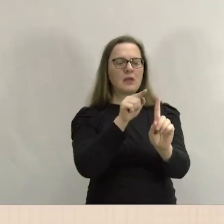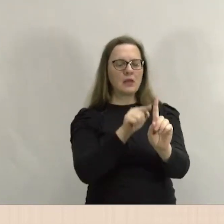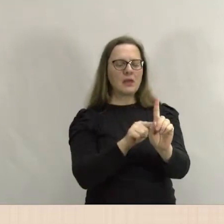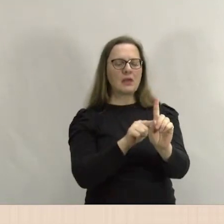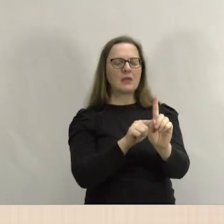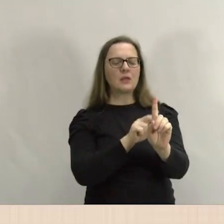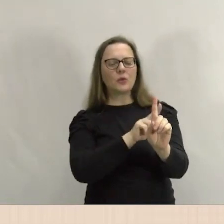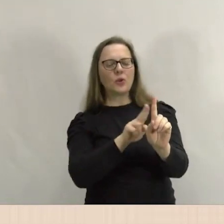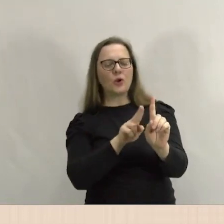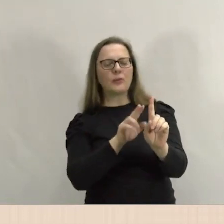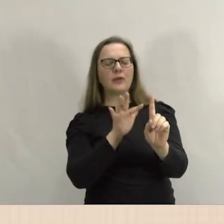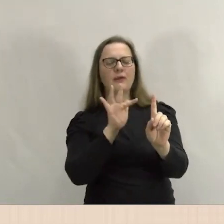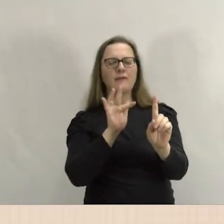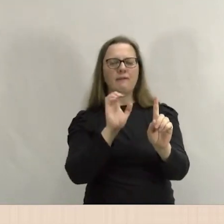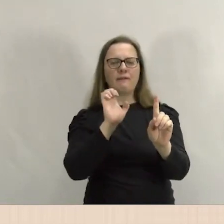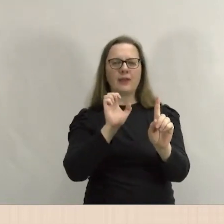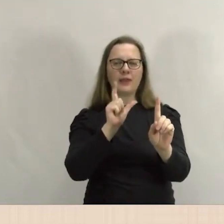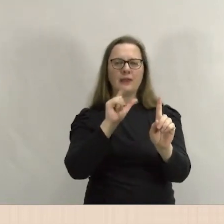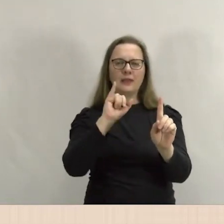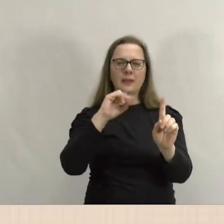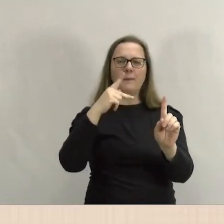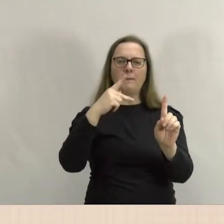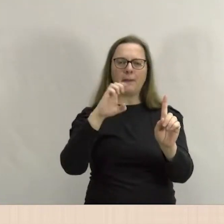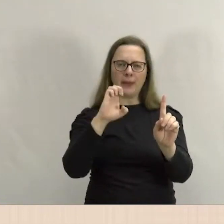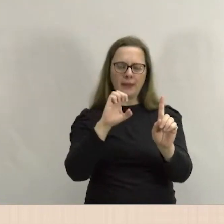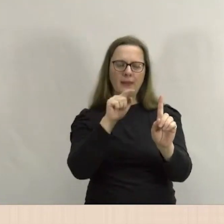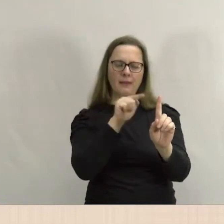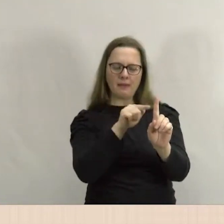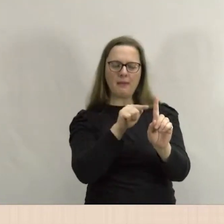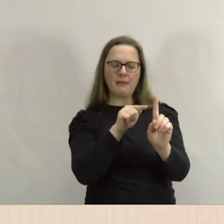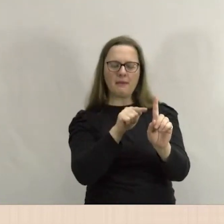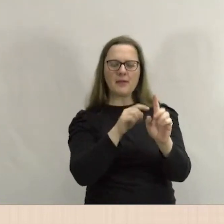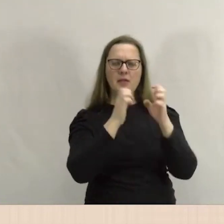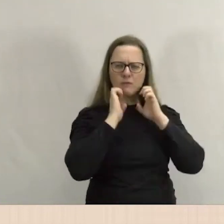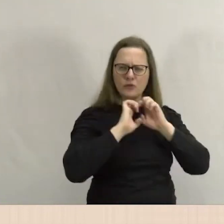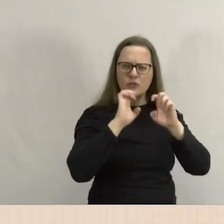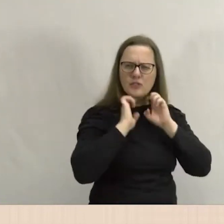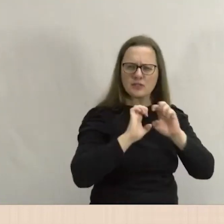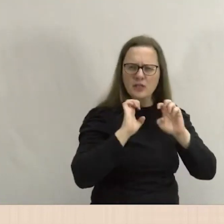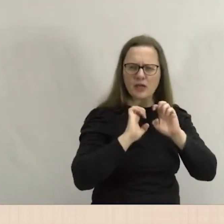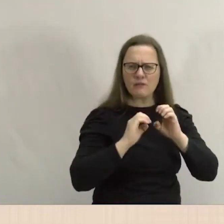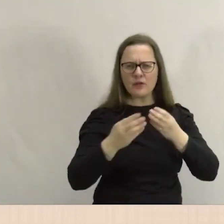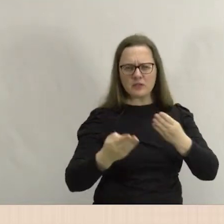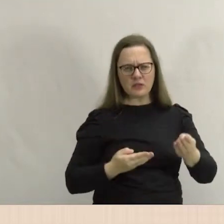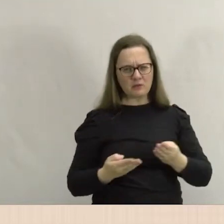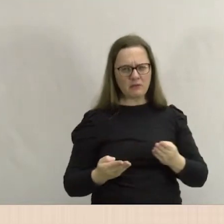o evangelista, um dos que foram chamados para servir,